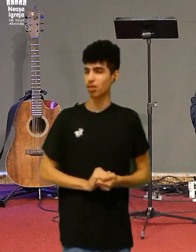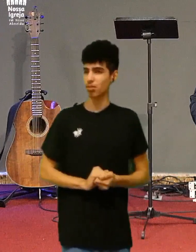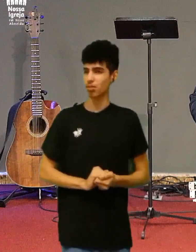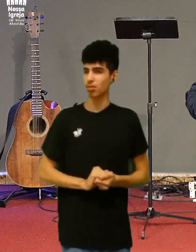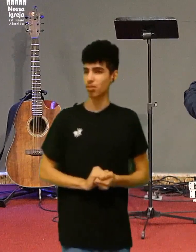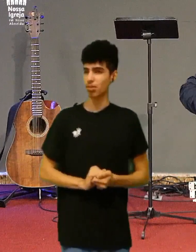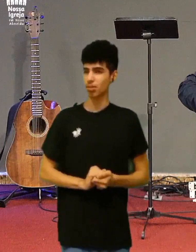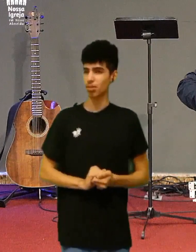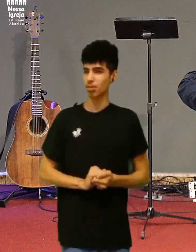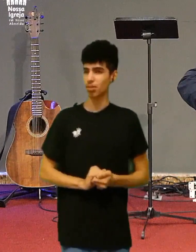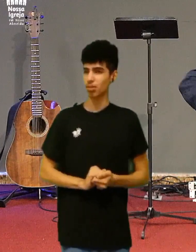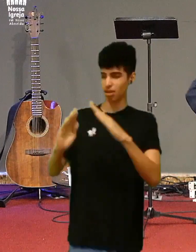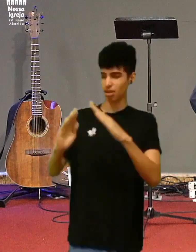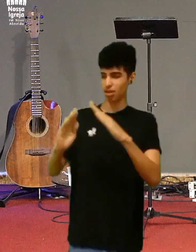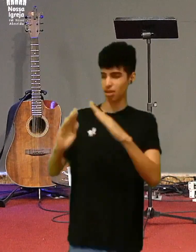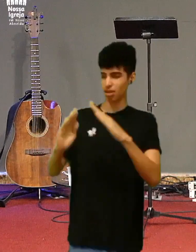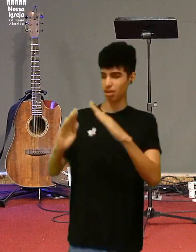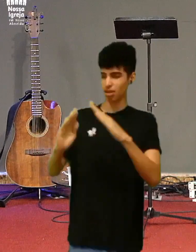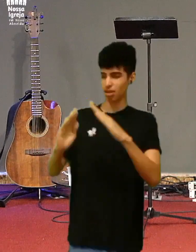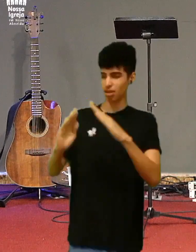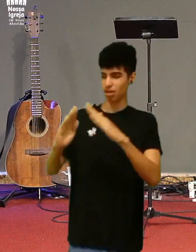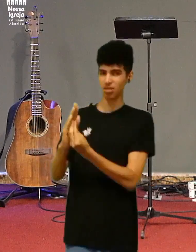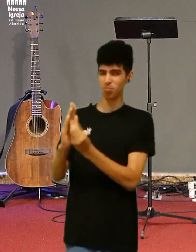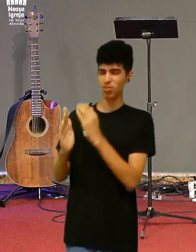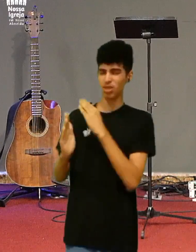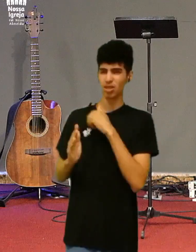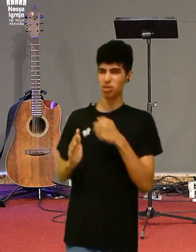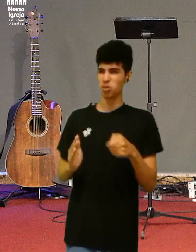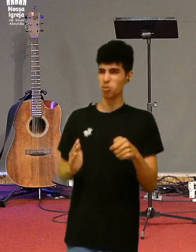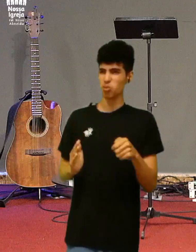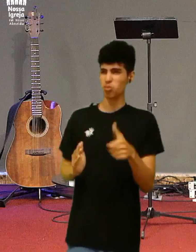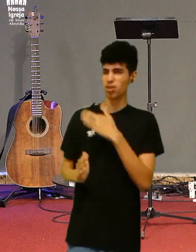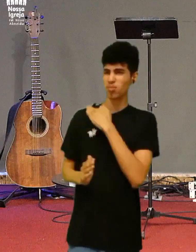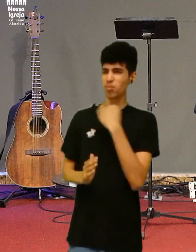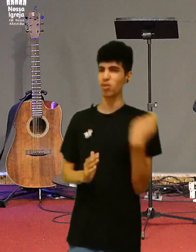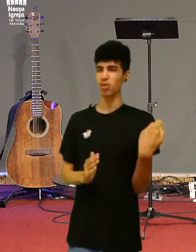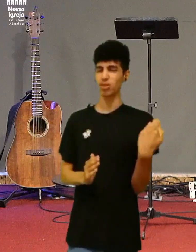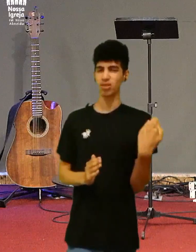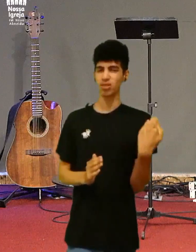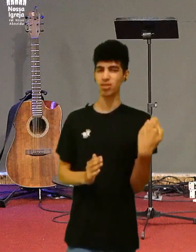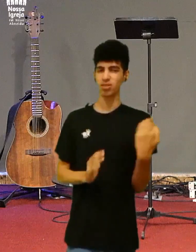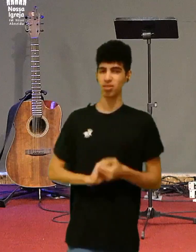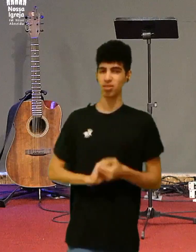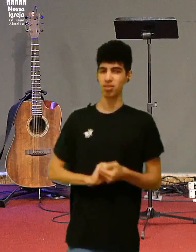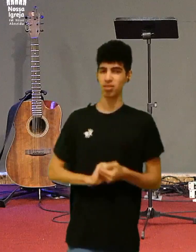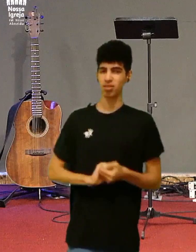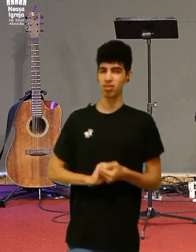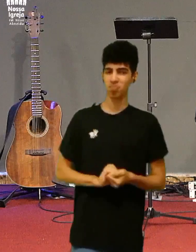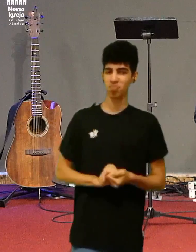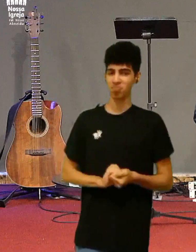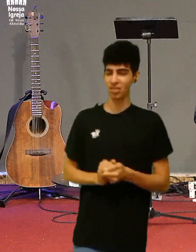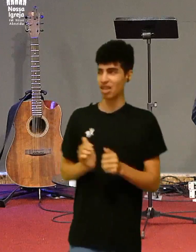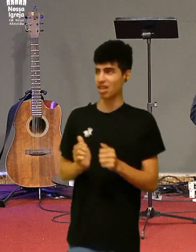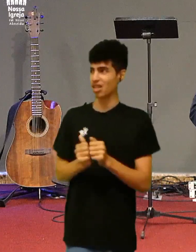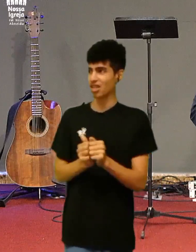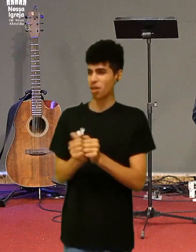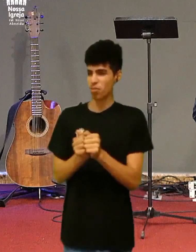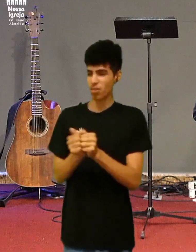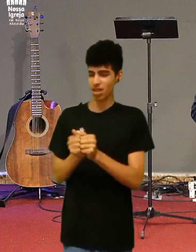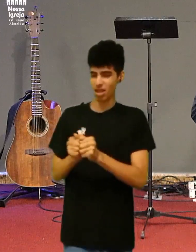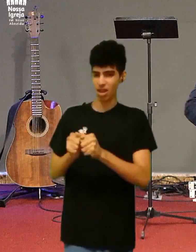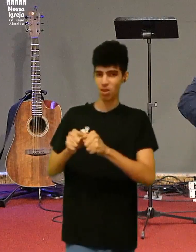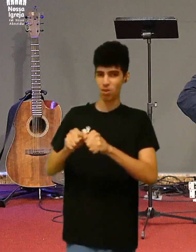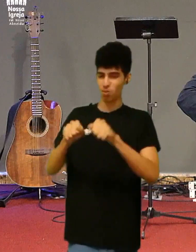morta ou para morrer, colocasse um desfibrilador em cima e aplicasse ali uma quantidade de